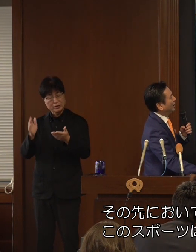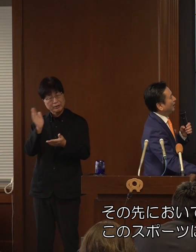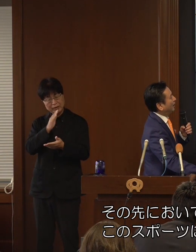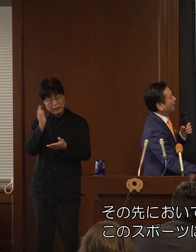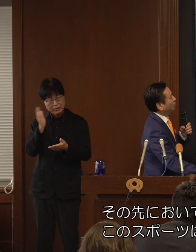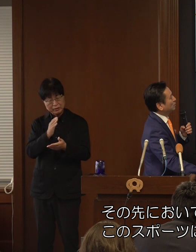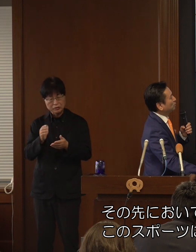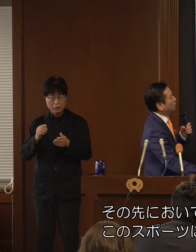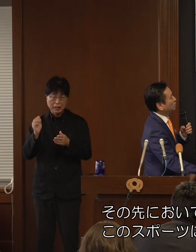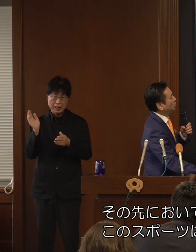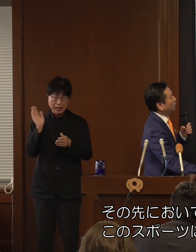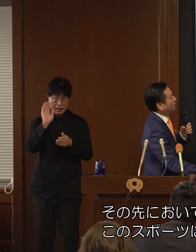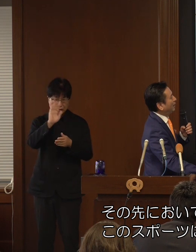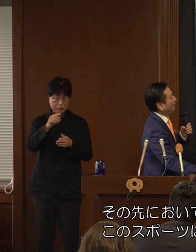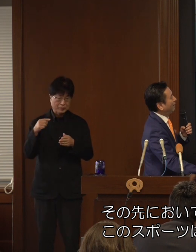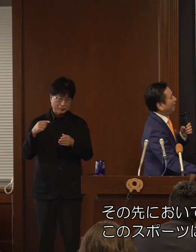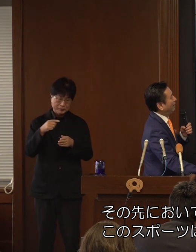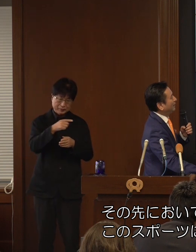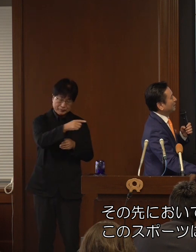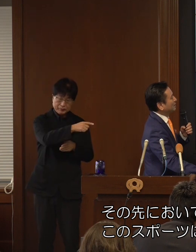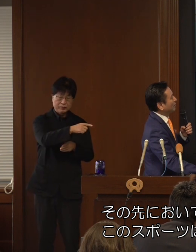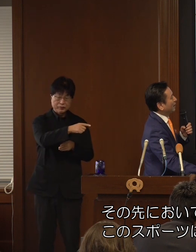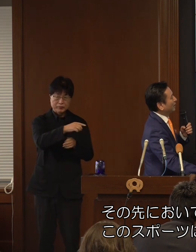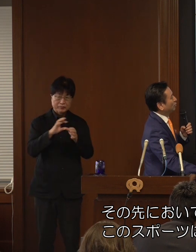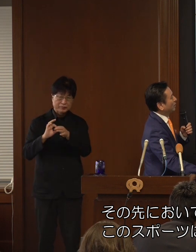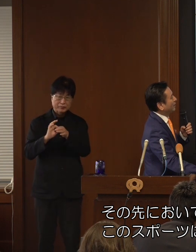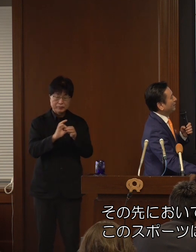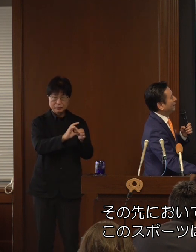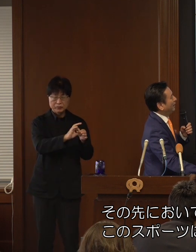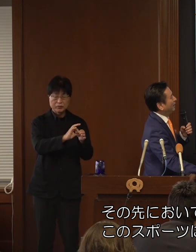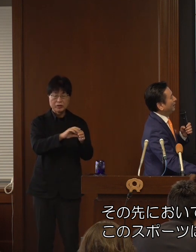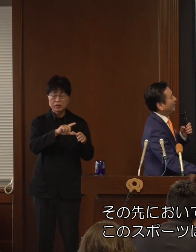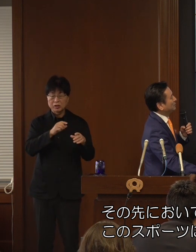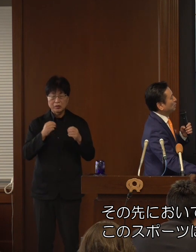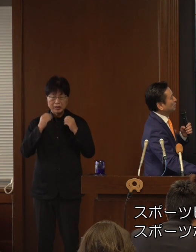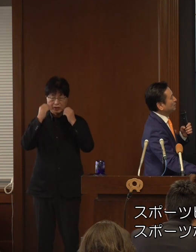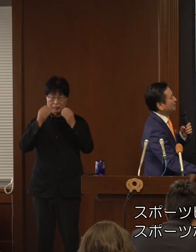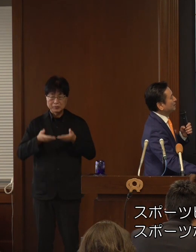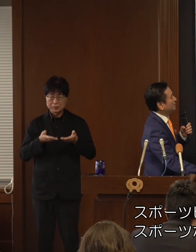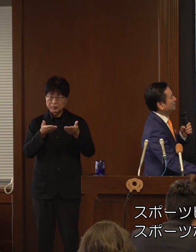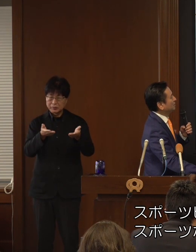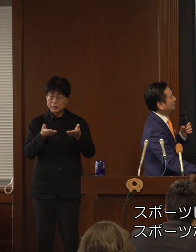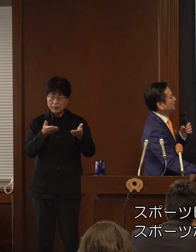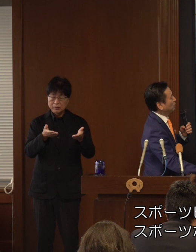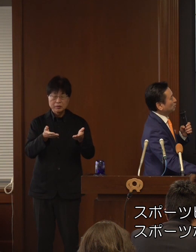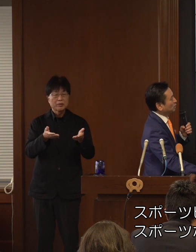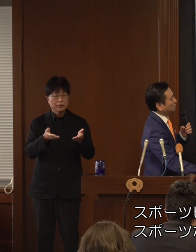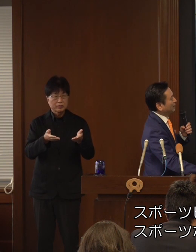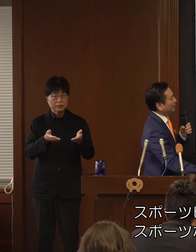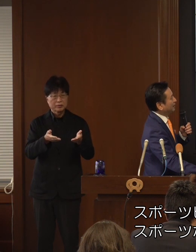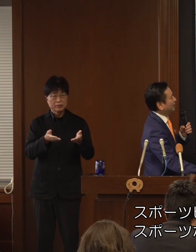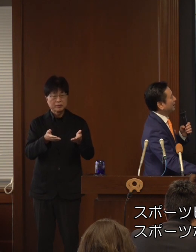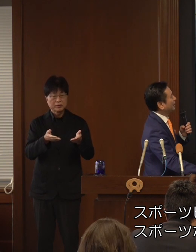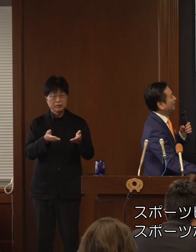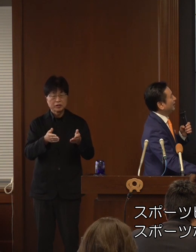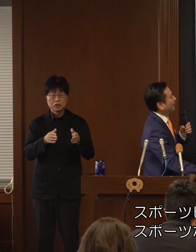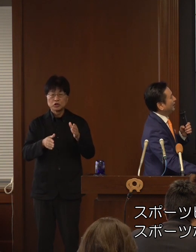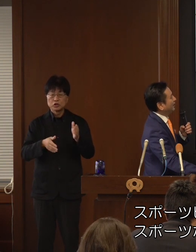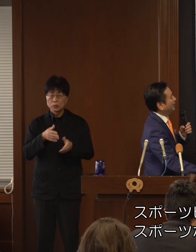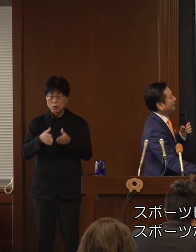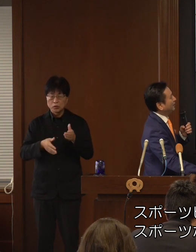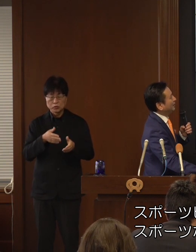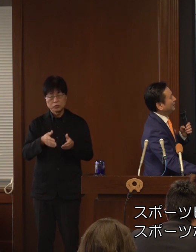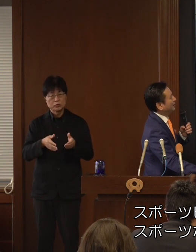からこのスポーツにおいてさまざまな感動を与えて、スポーツビジネス、スポーツホスピタリティであったり、